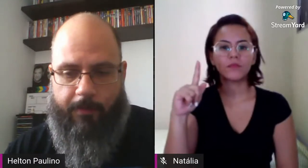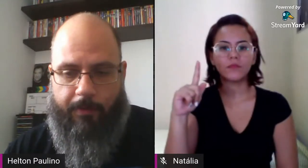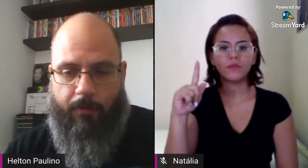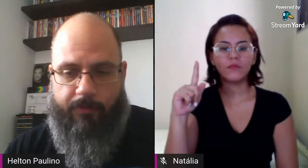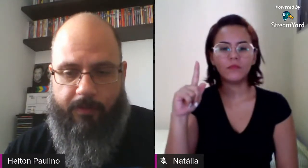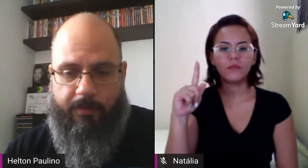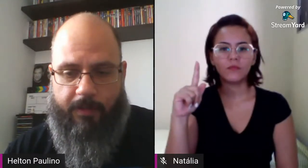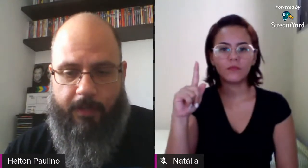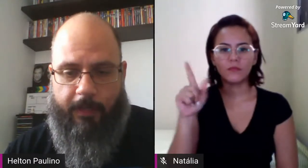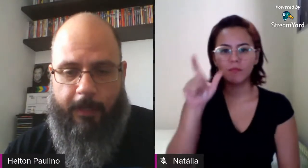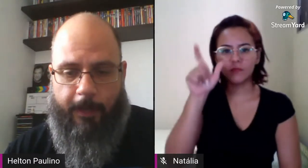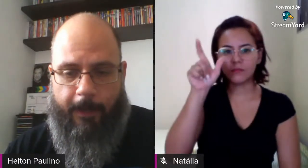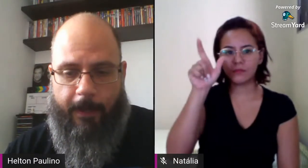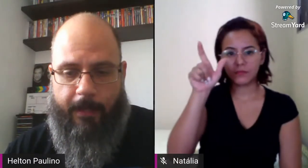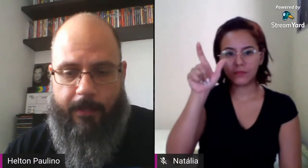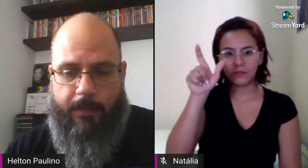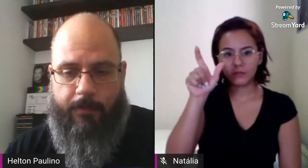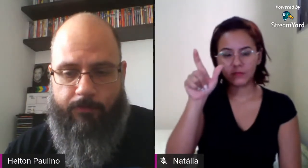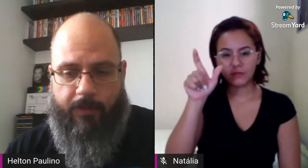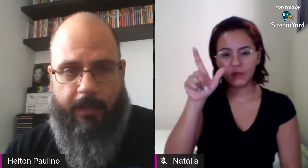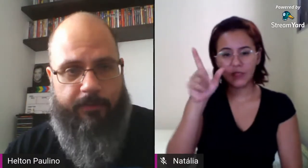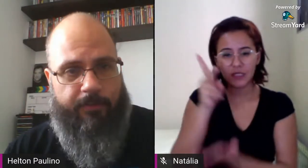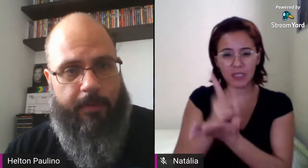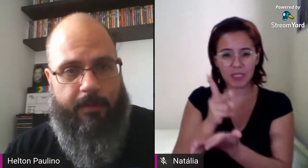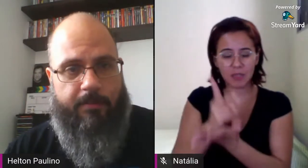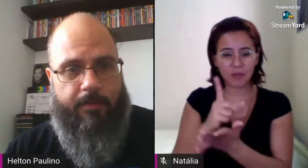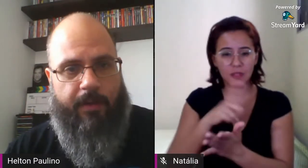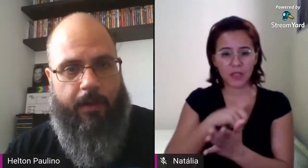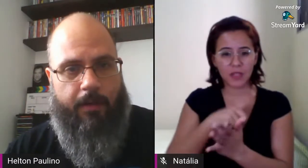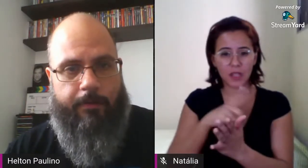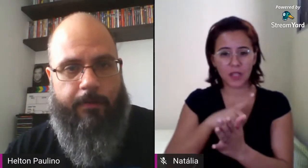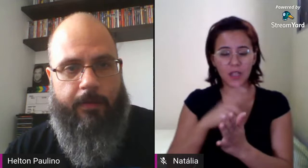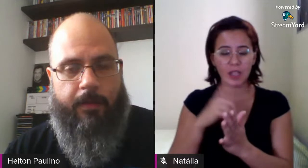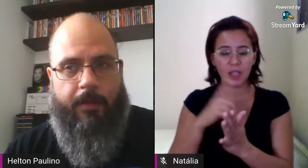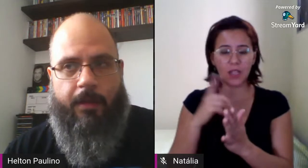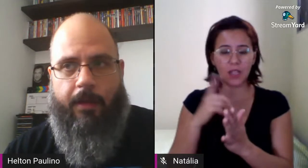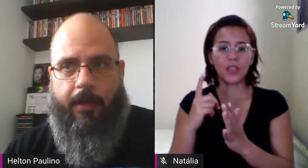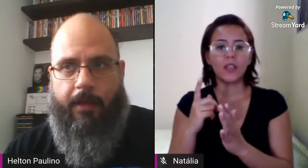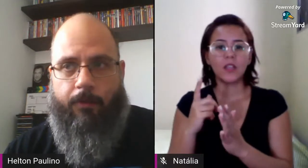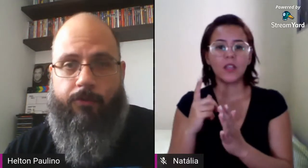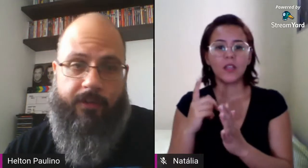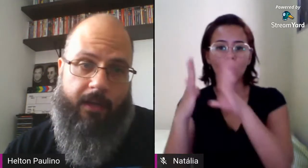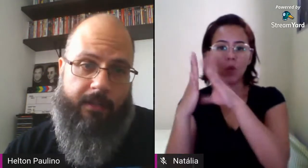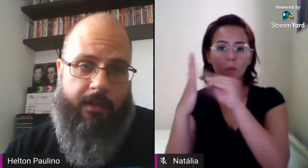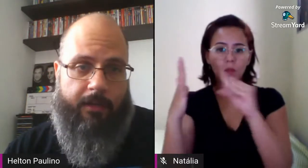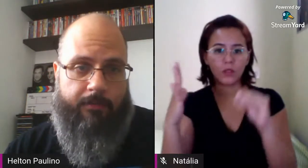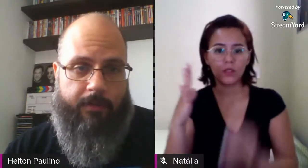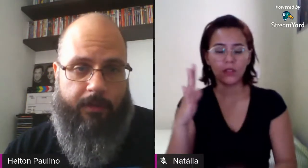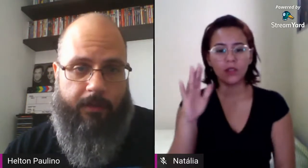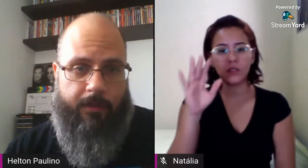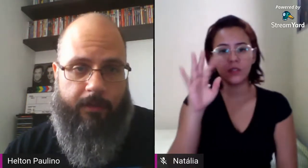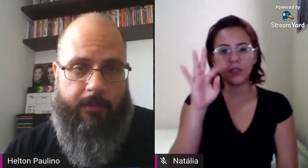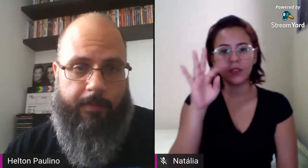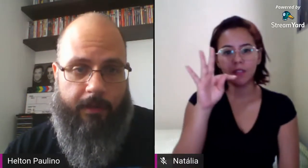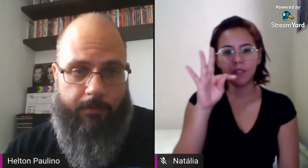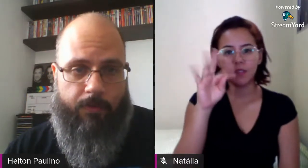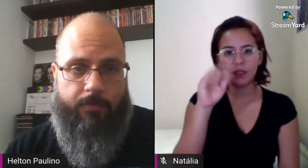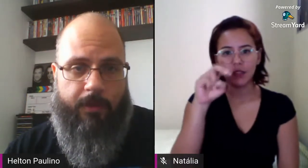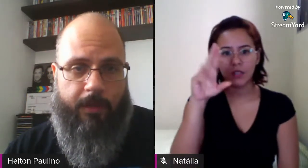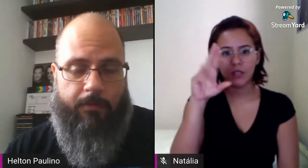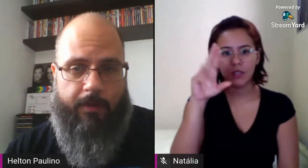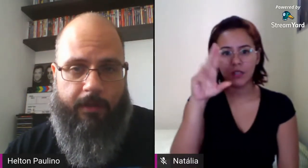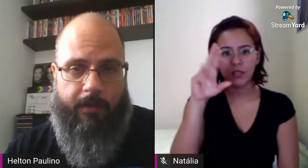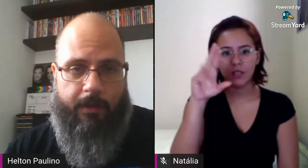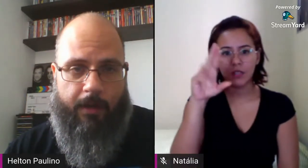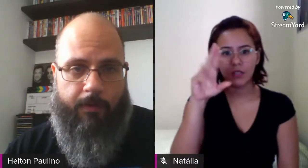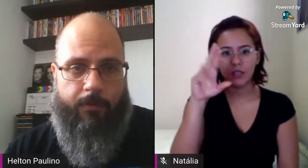que eu sempre gosto de dizer, que é de um cineasta chamado Tassiano Valério. Hoje ele é radicado em Pernambuco,